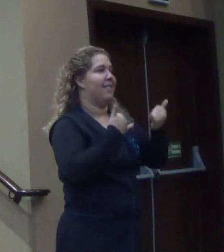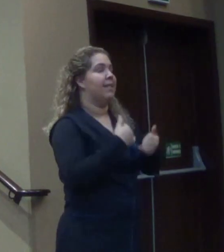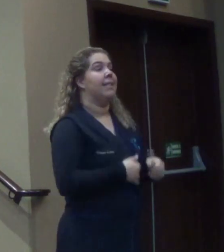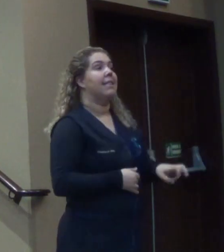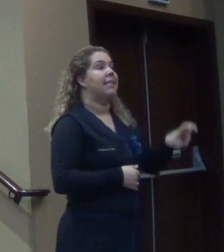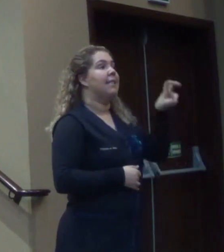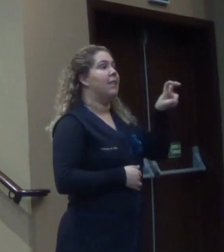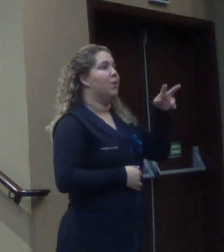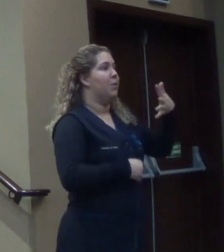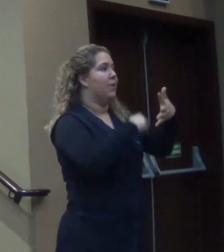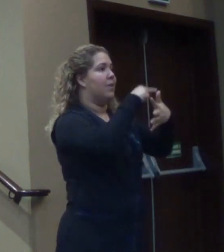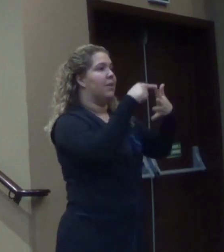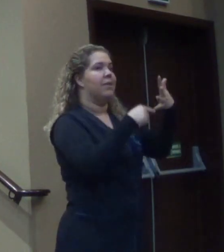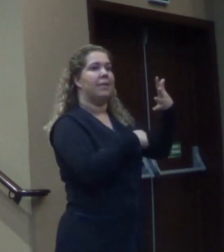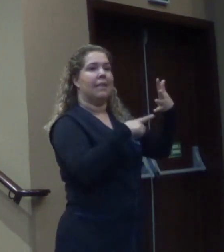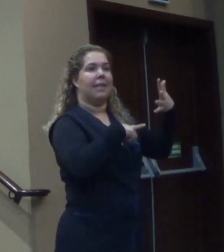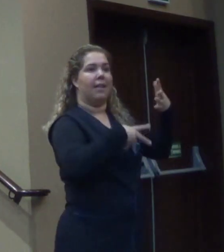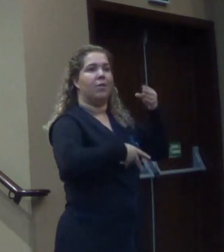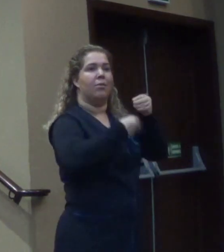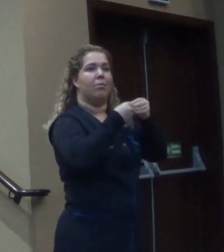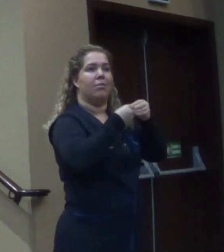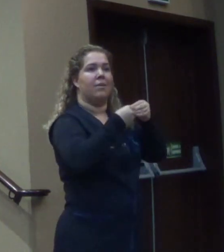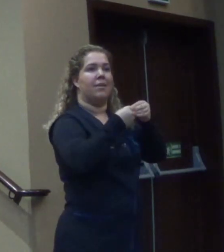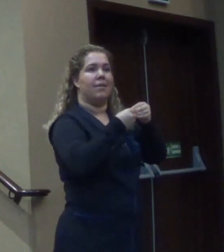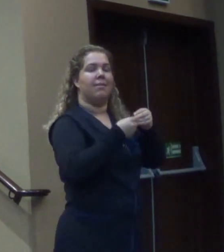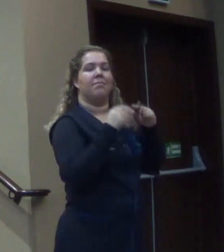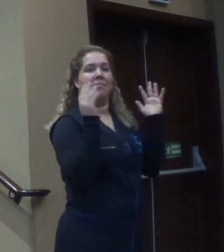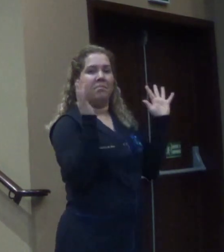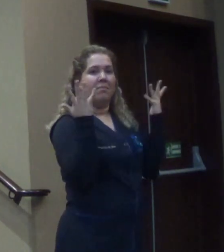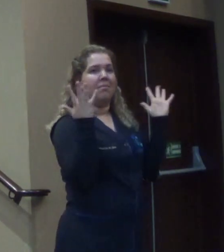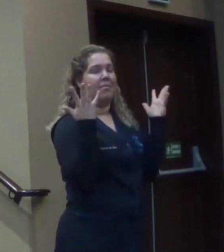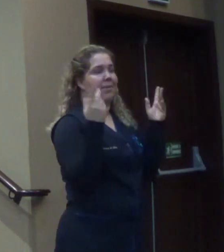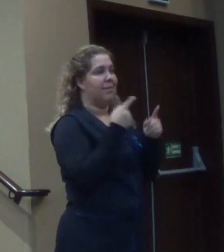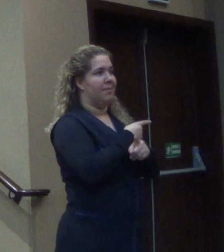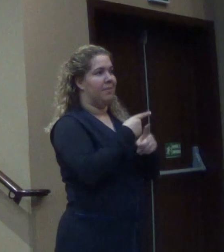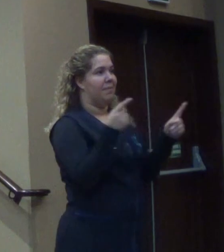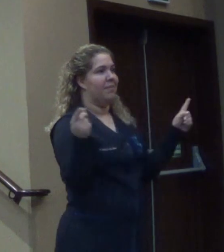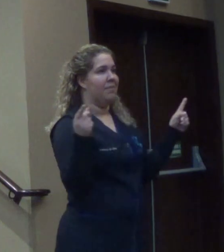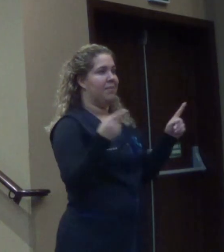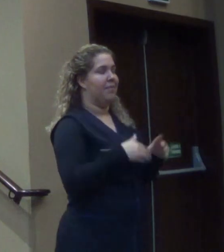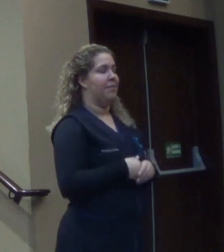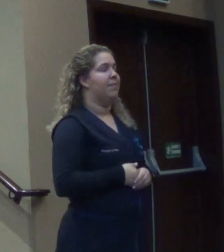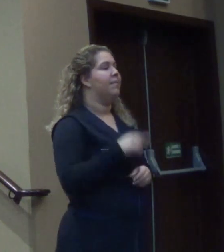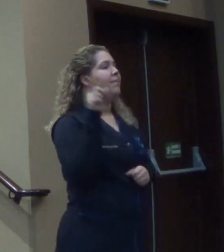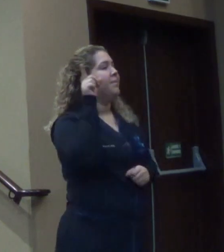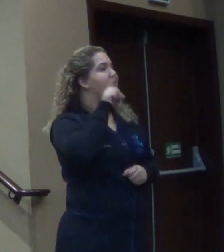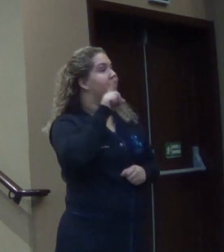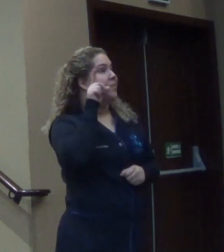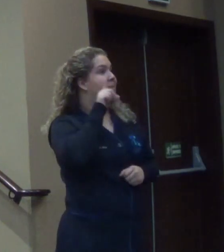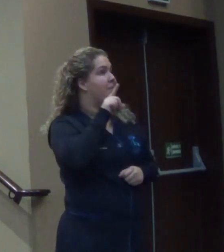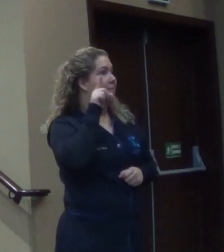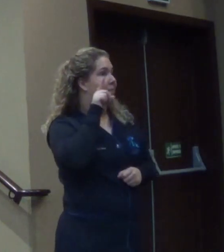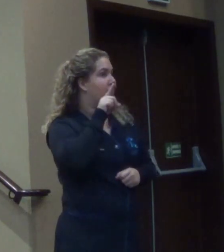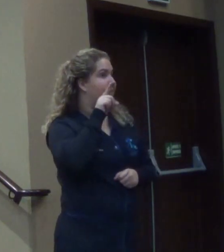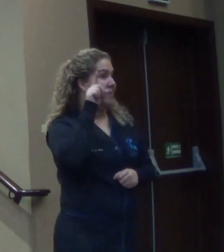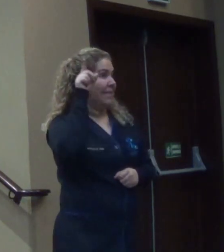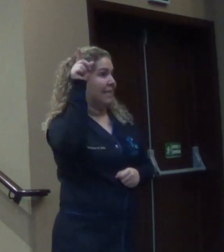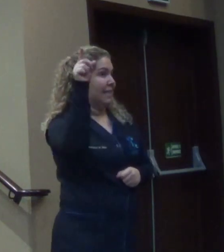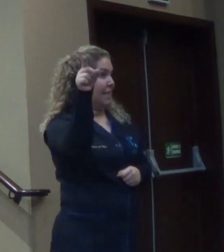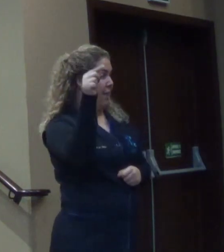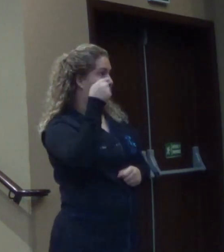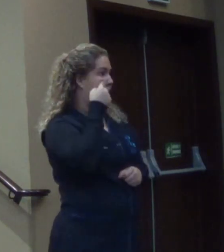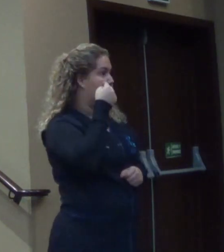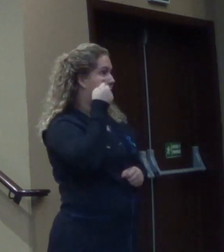5 itens? Legal, muito bom, parabéns para vocês. Nos Estados Unidos, vejam que interessante,